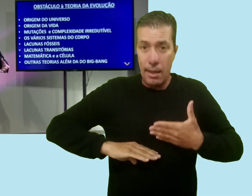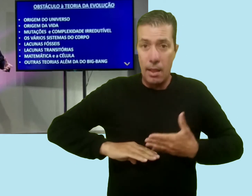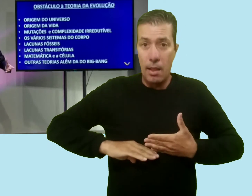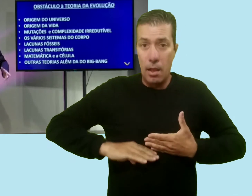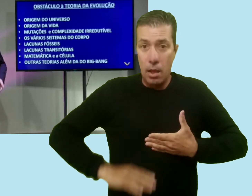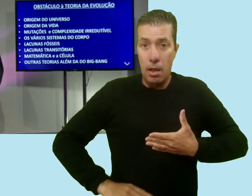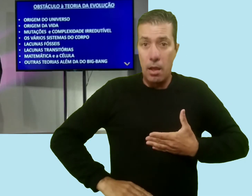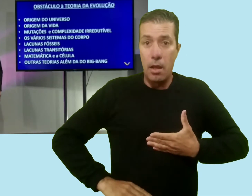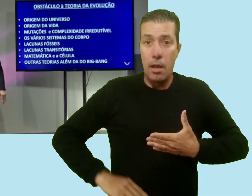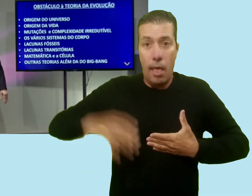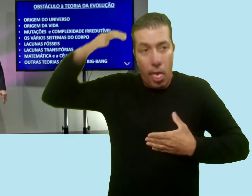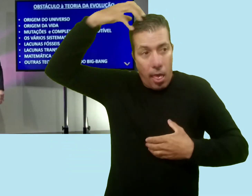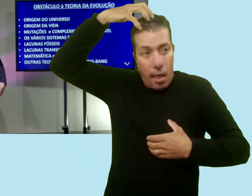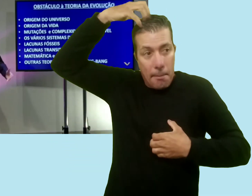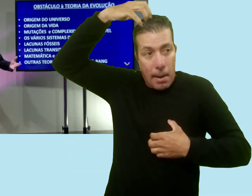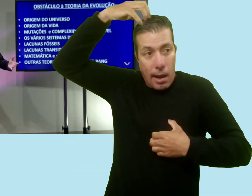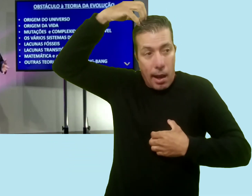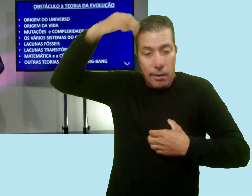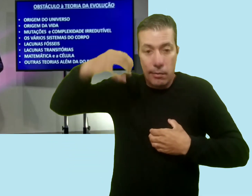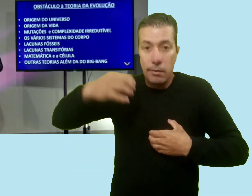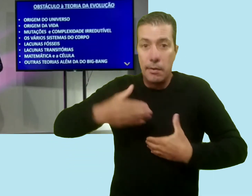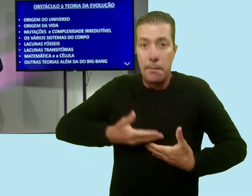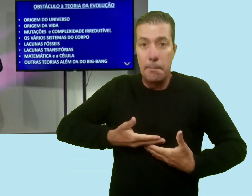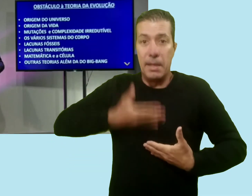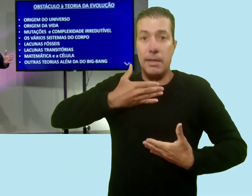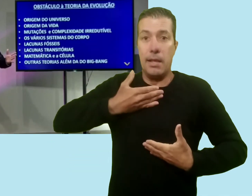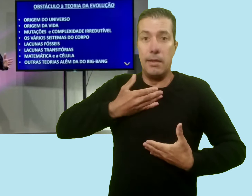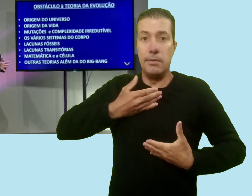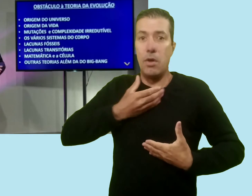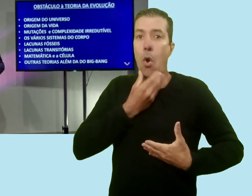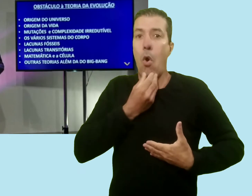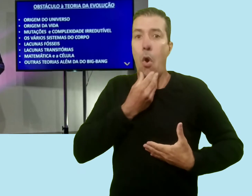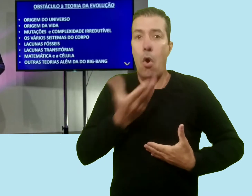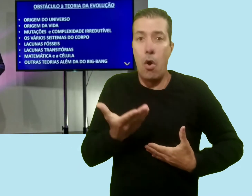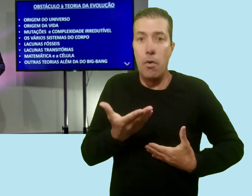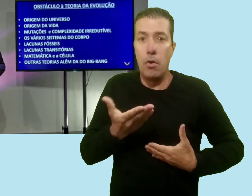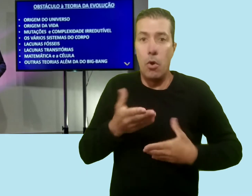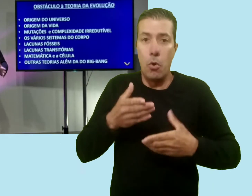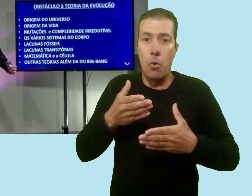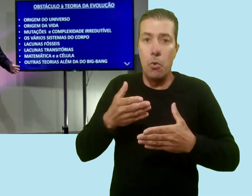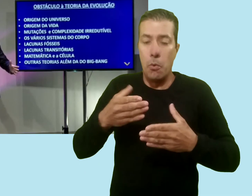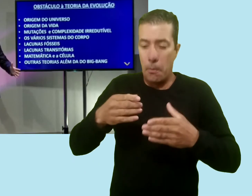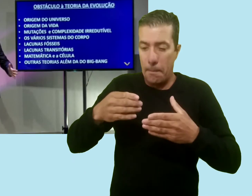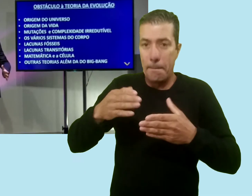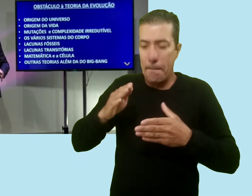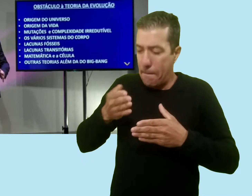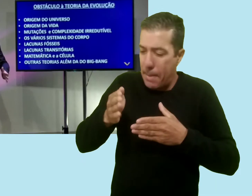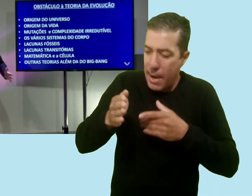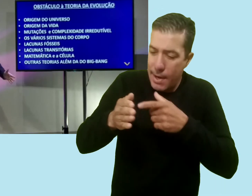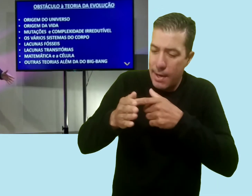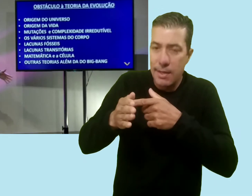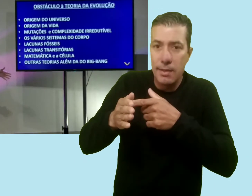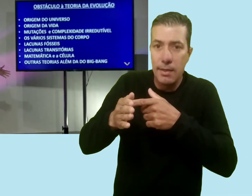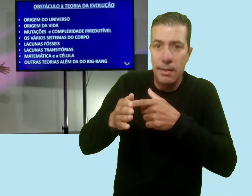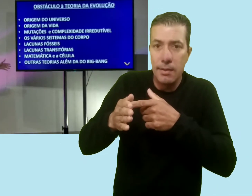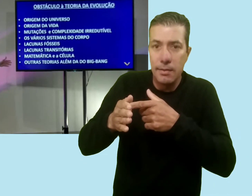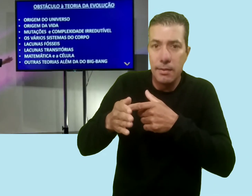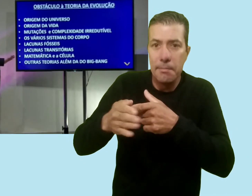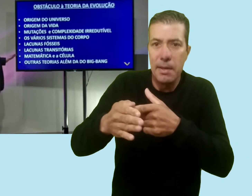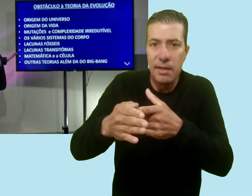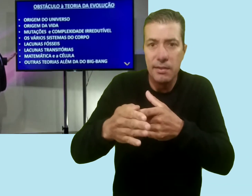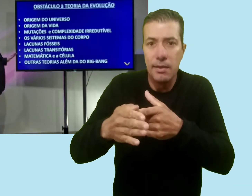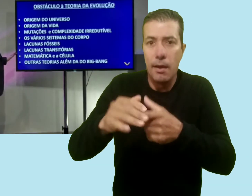homem, metade macaco? Acabou isso aí? A evolução parou? Ou metade peixe, metade anfíbio?